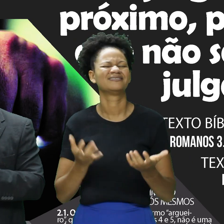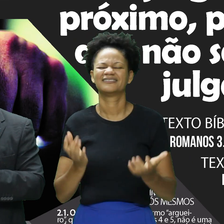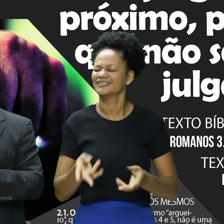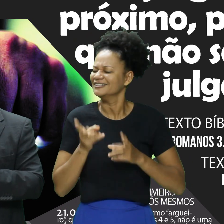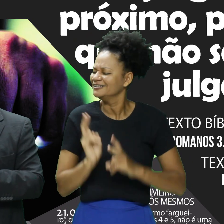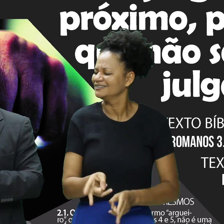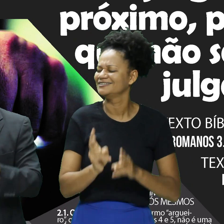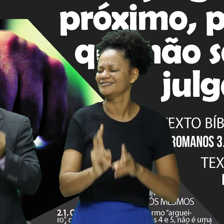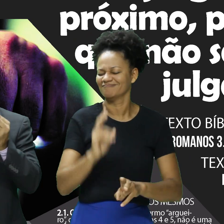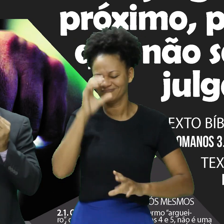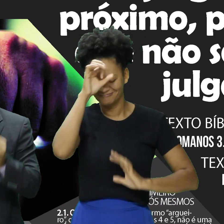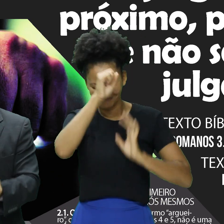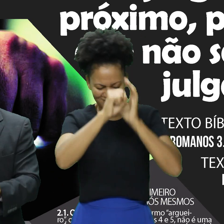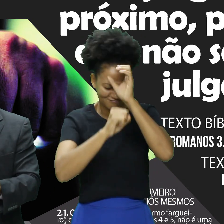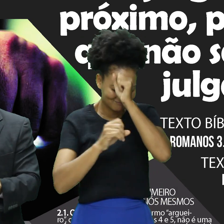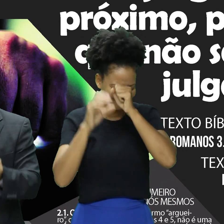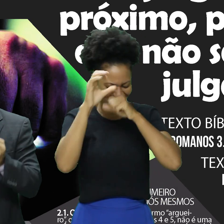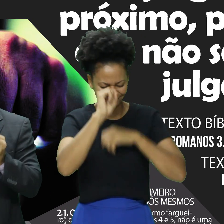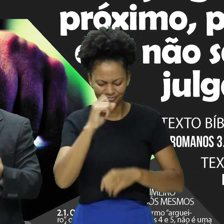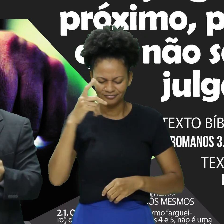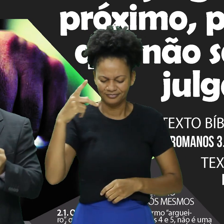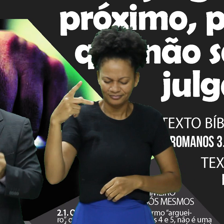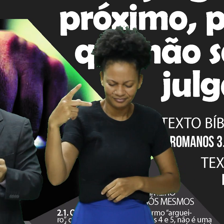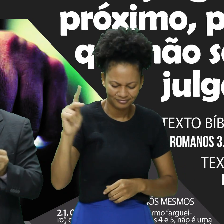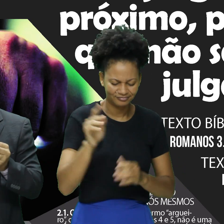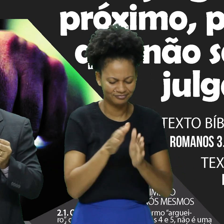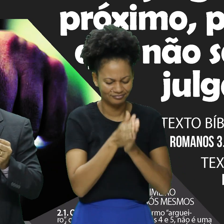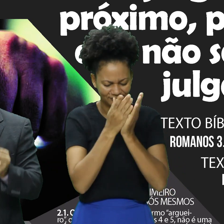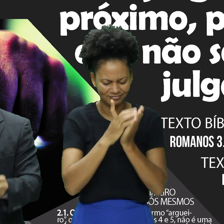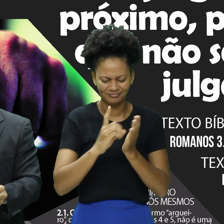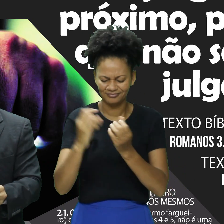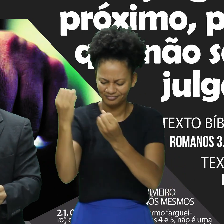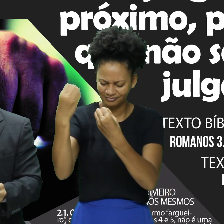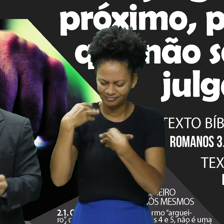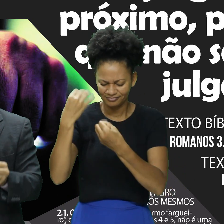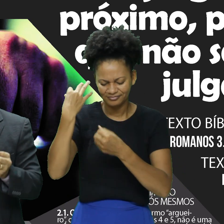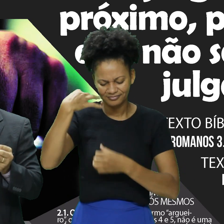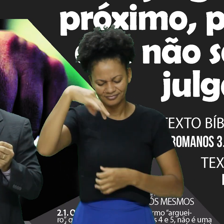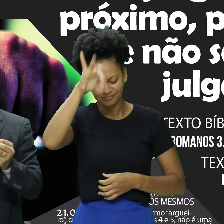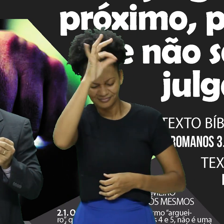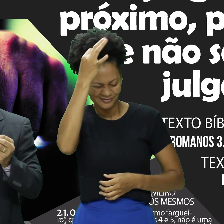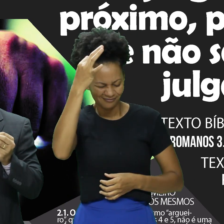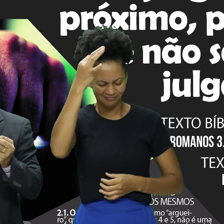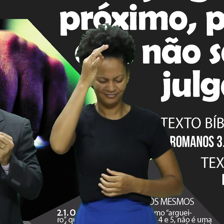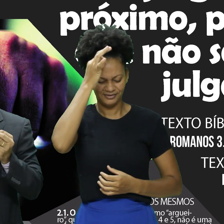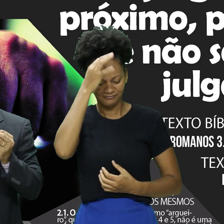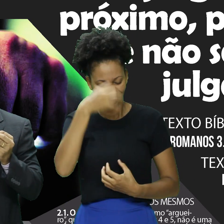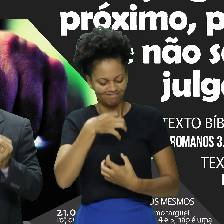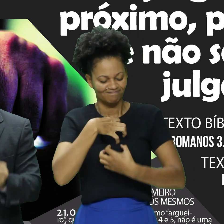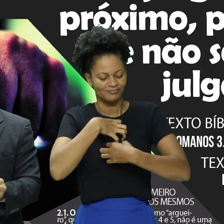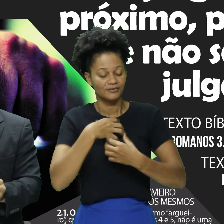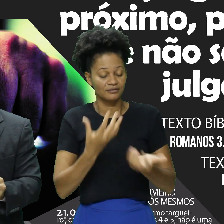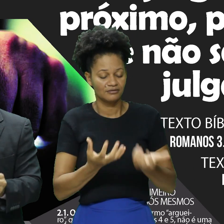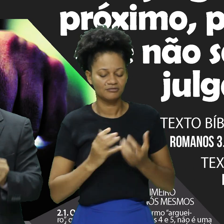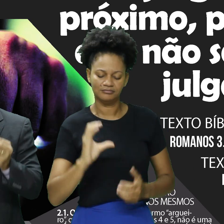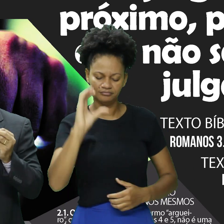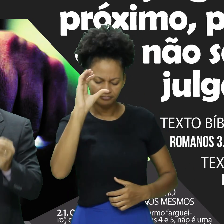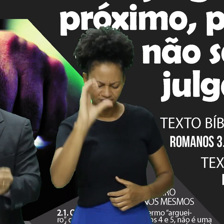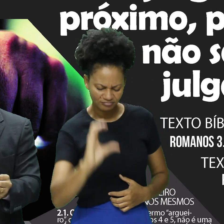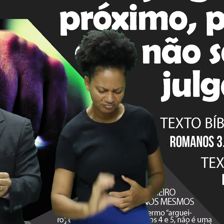tua palavra. Ensina-nos através do teu Espírito. Queremos ser